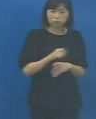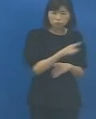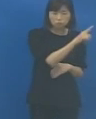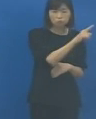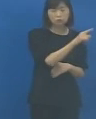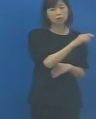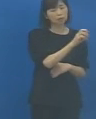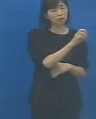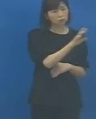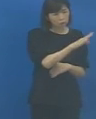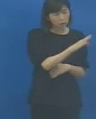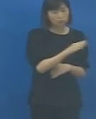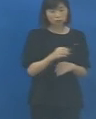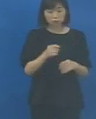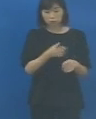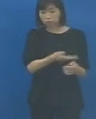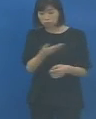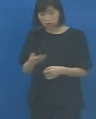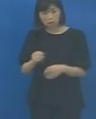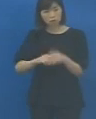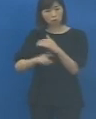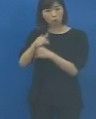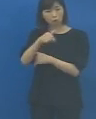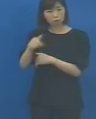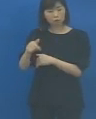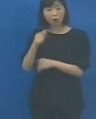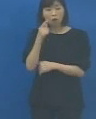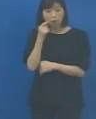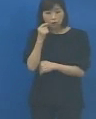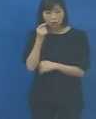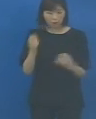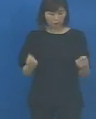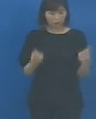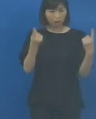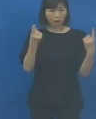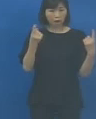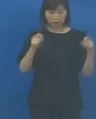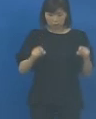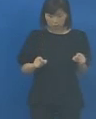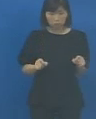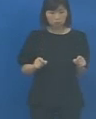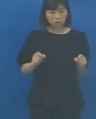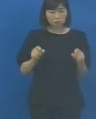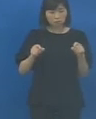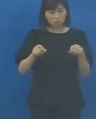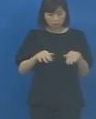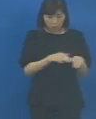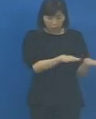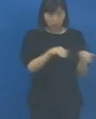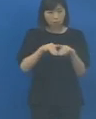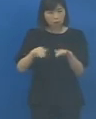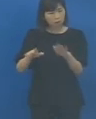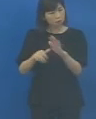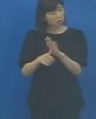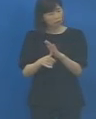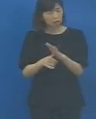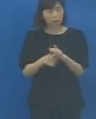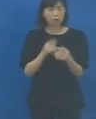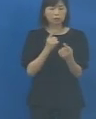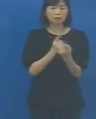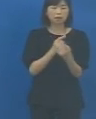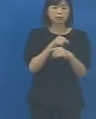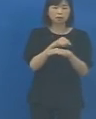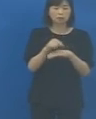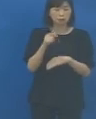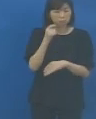東部時期をずらしてましたけど、同時に来ると多分抑えようがなくなってしまうということで、これまで有効だった鳥取方式がちょっと